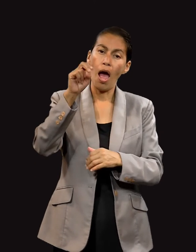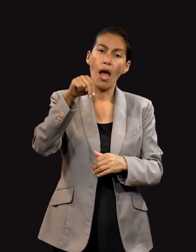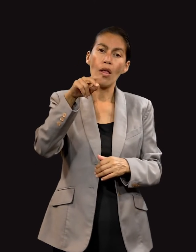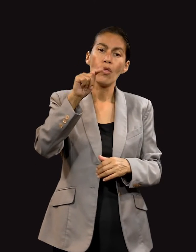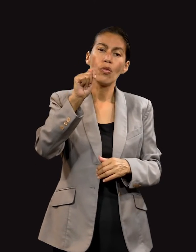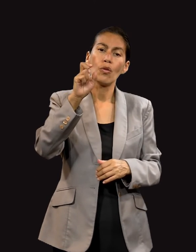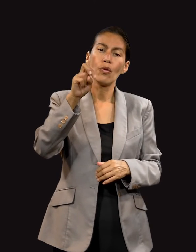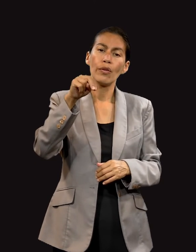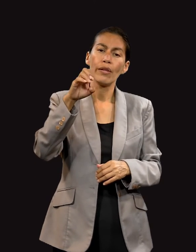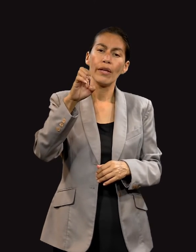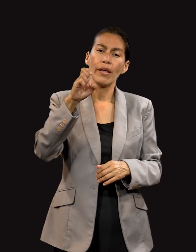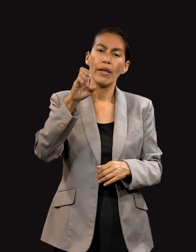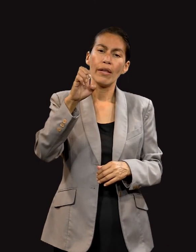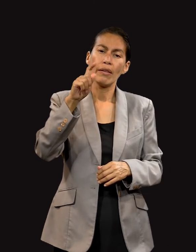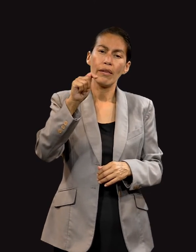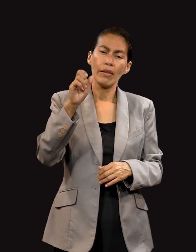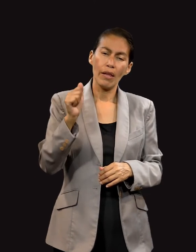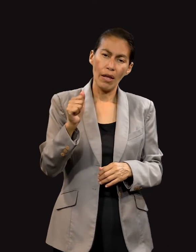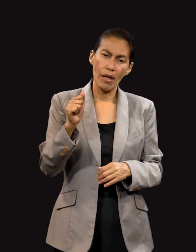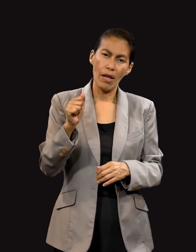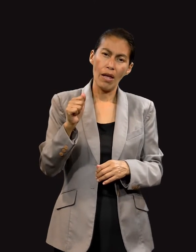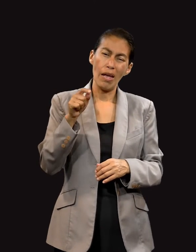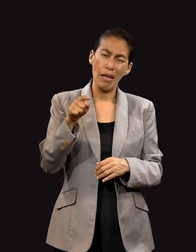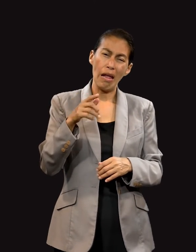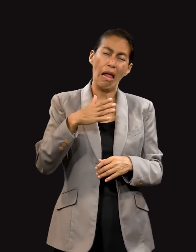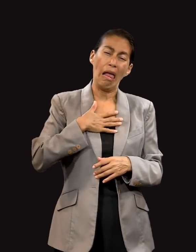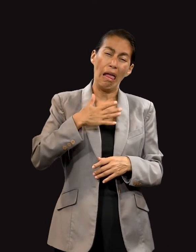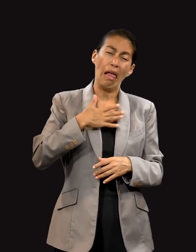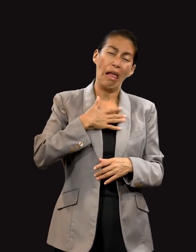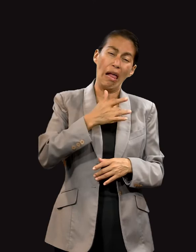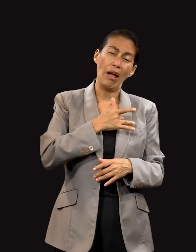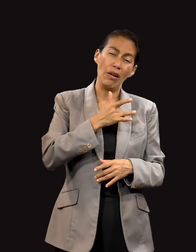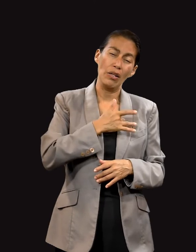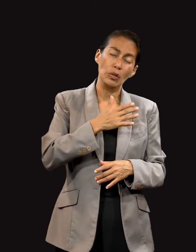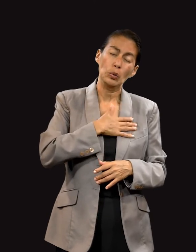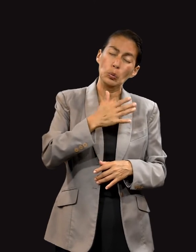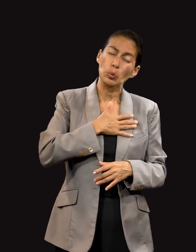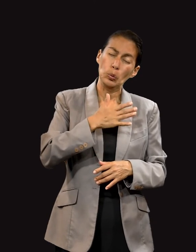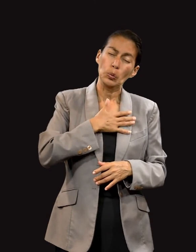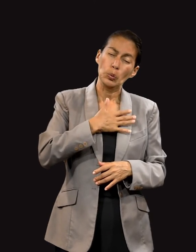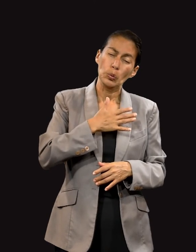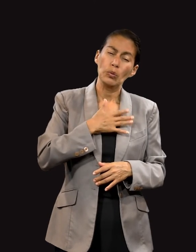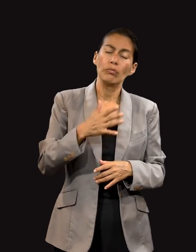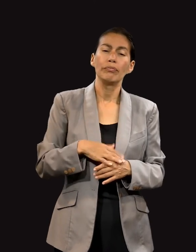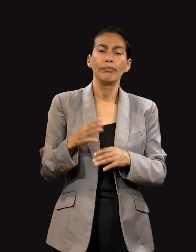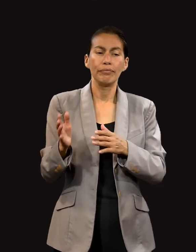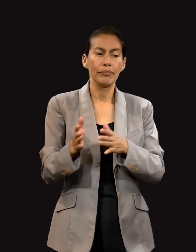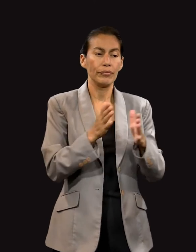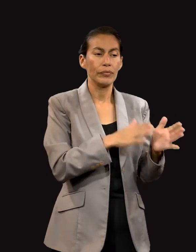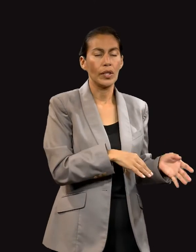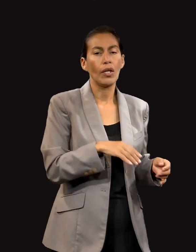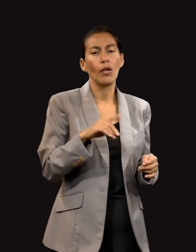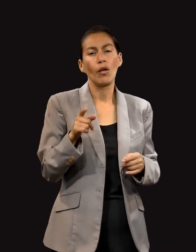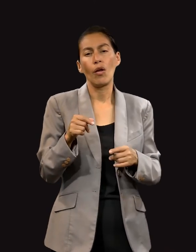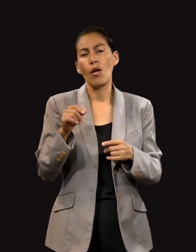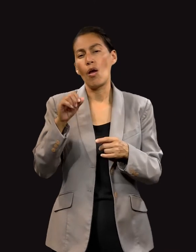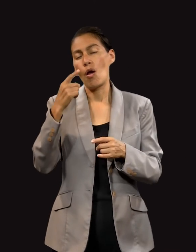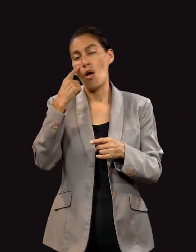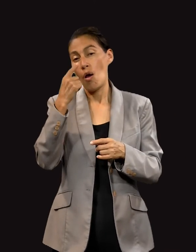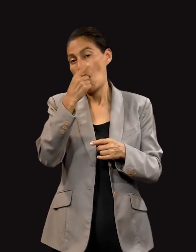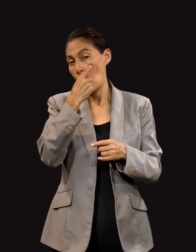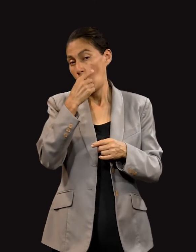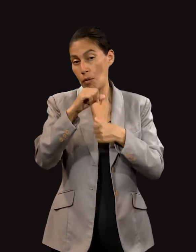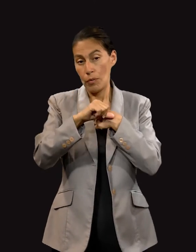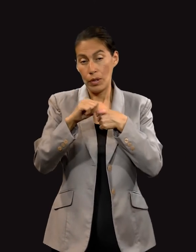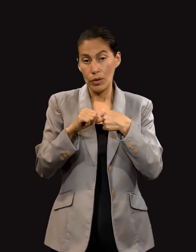oración por la salud de Antonieta Lamana, que sufre taquicardia. Lola Cruz por problemas en sus ojos